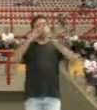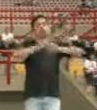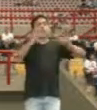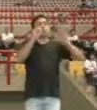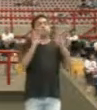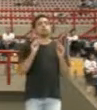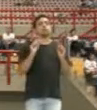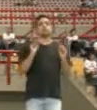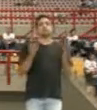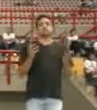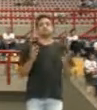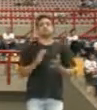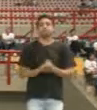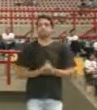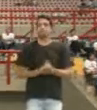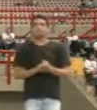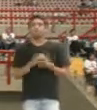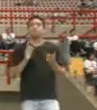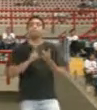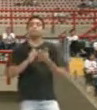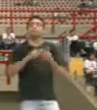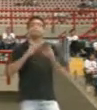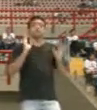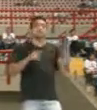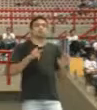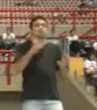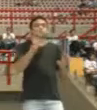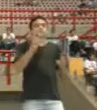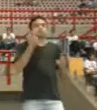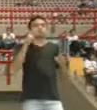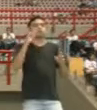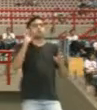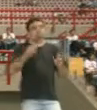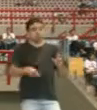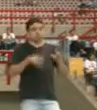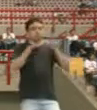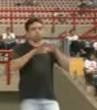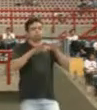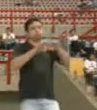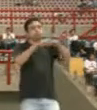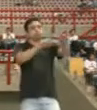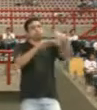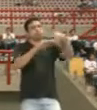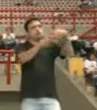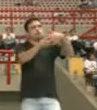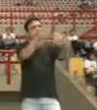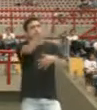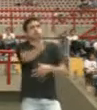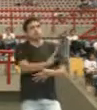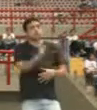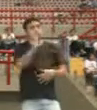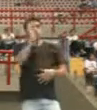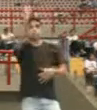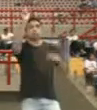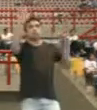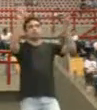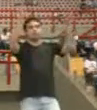Gente, a gente observou recentemente protestos populares no Brasil. Isso pode ser o tema do